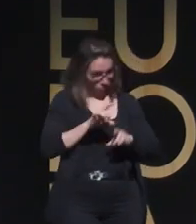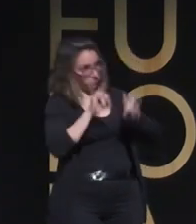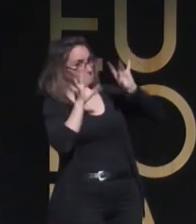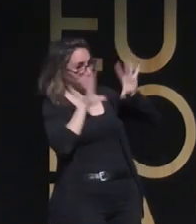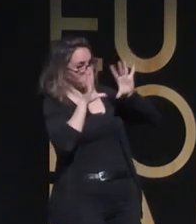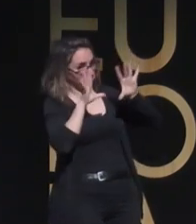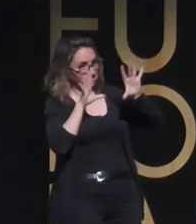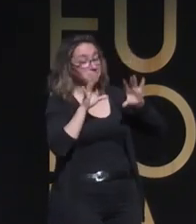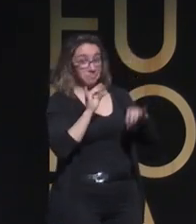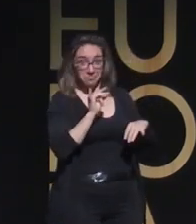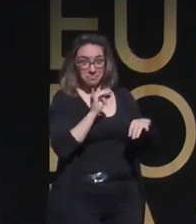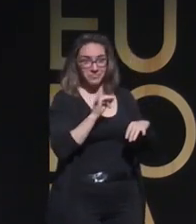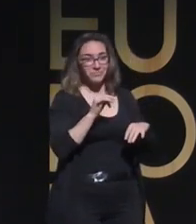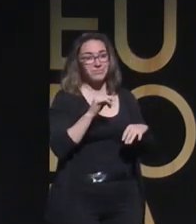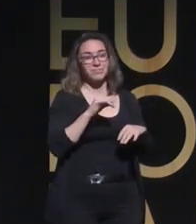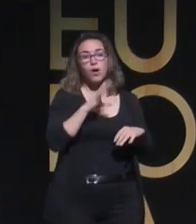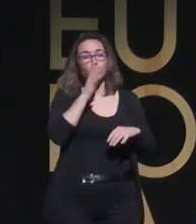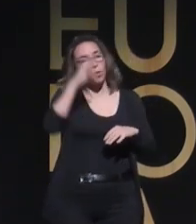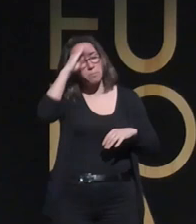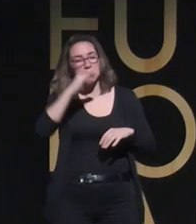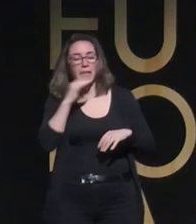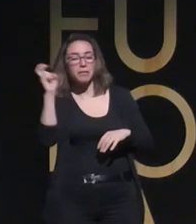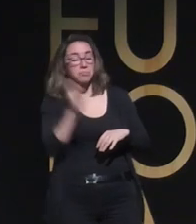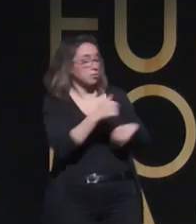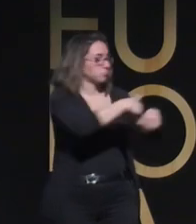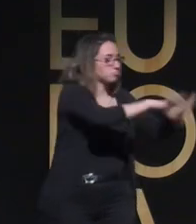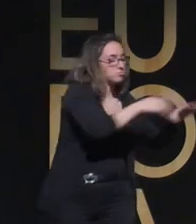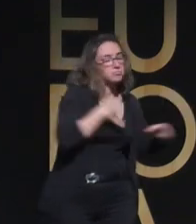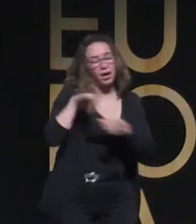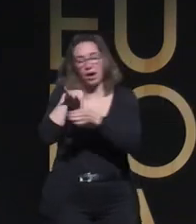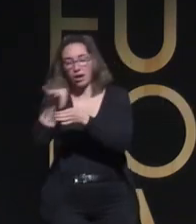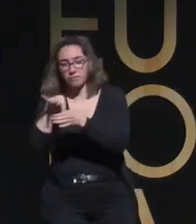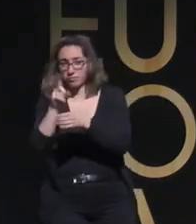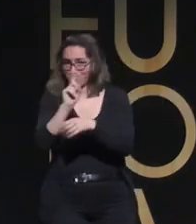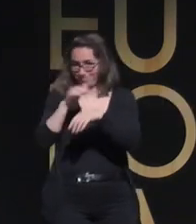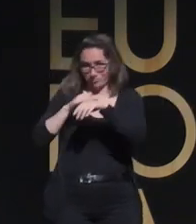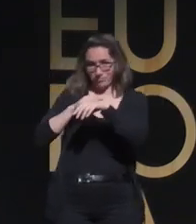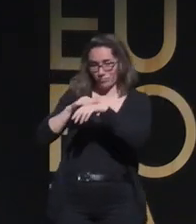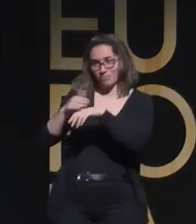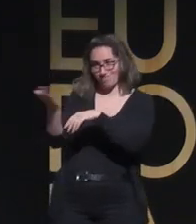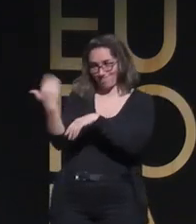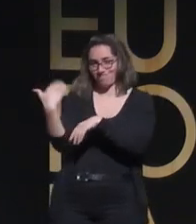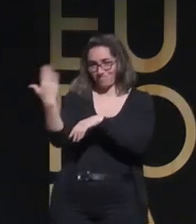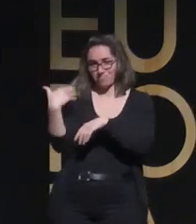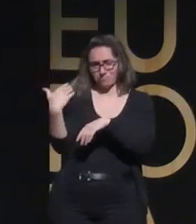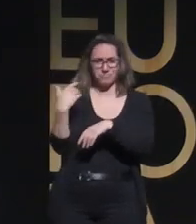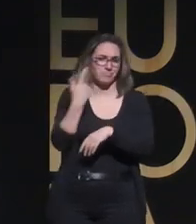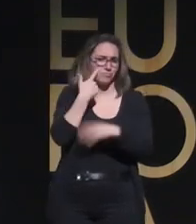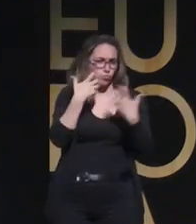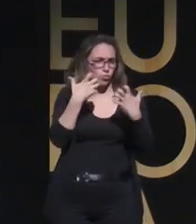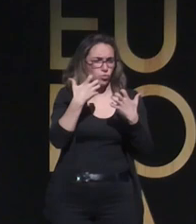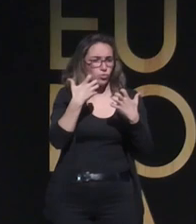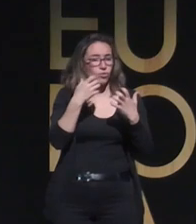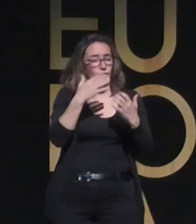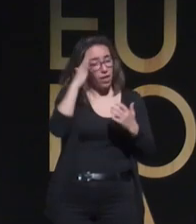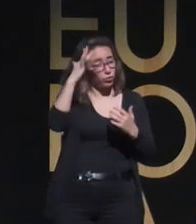Y el padre como... Venía a echarse el café y a dejar al hijo, ¿no? No, aquí miramos a quien conduce el coche. Si no te importa pasar... Hay un porcentaje alto de chavales que muchas veces